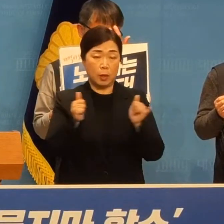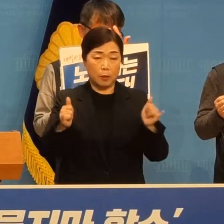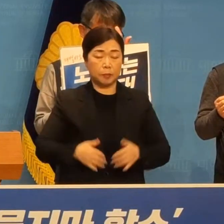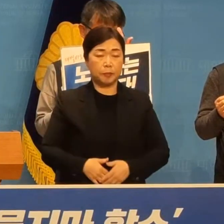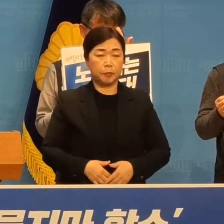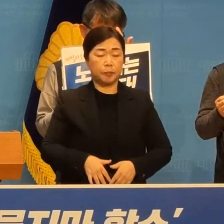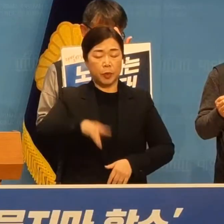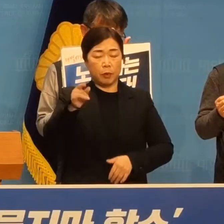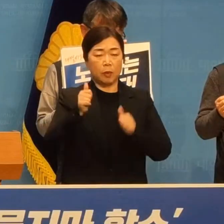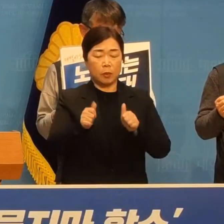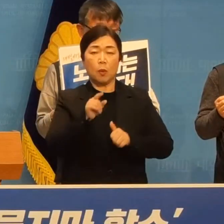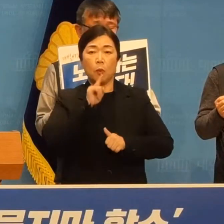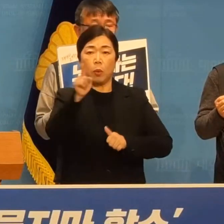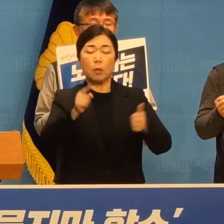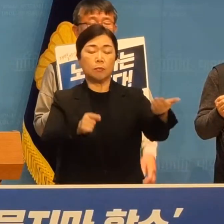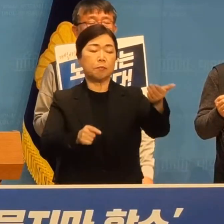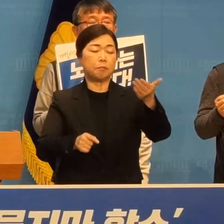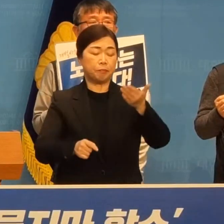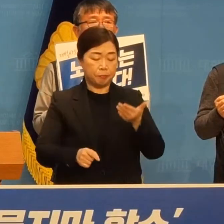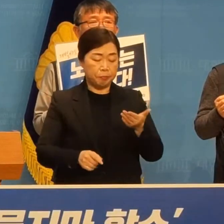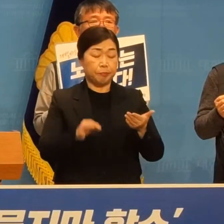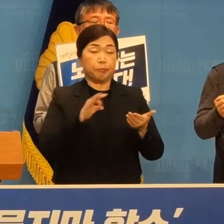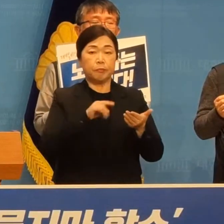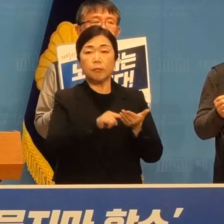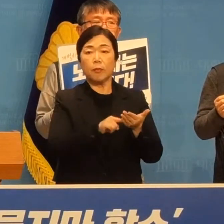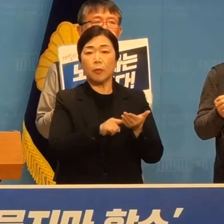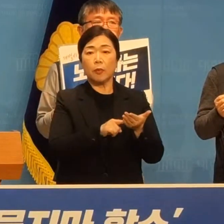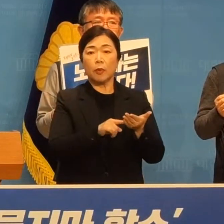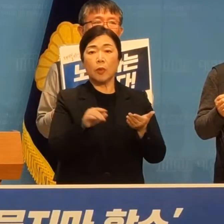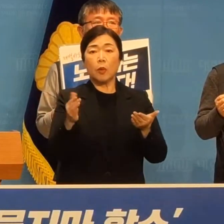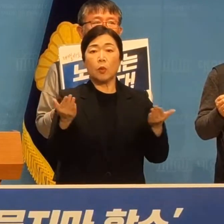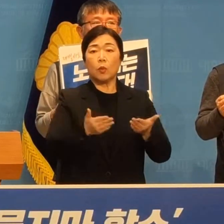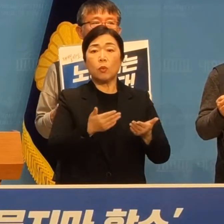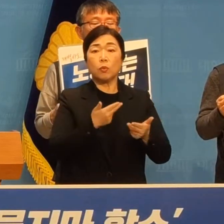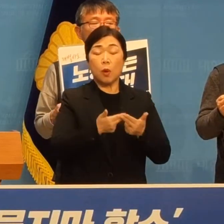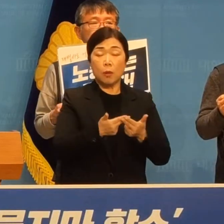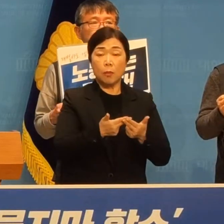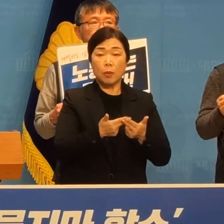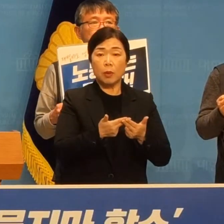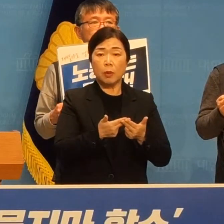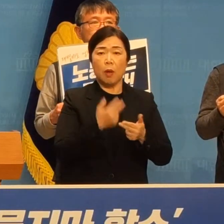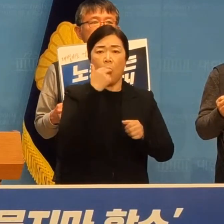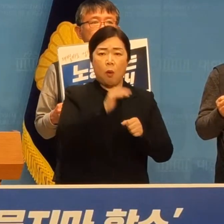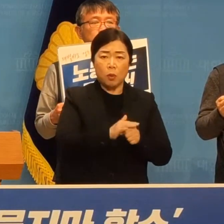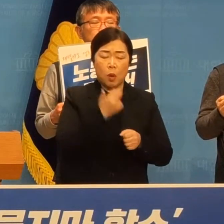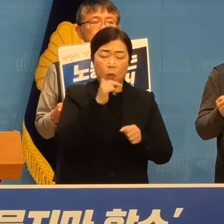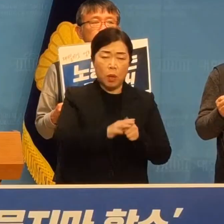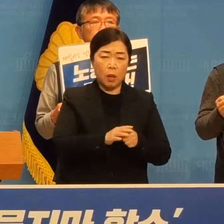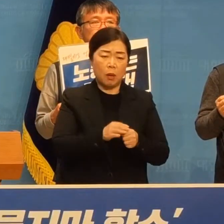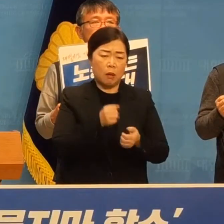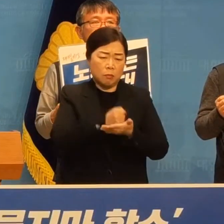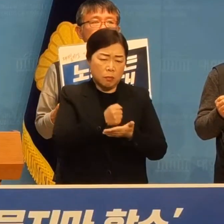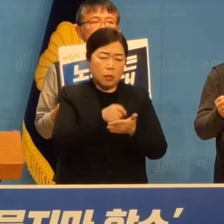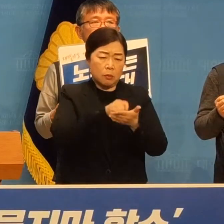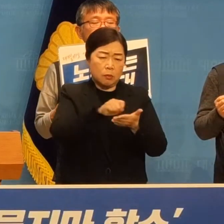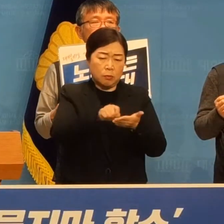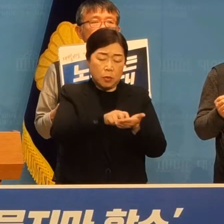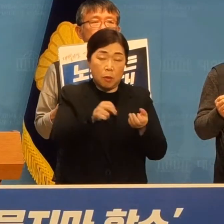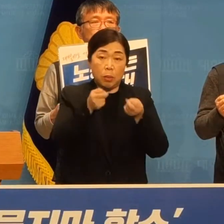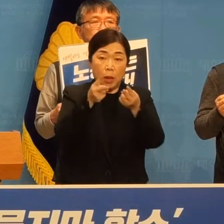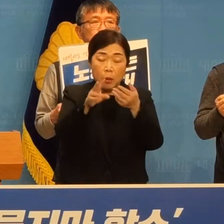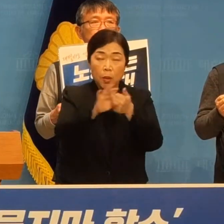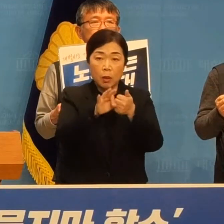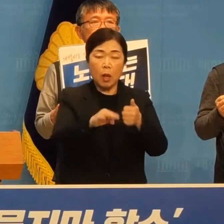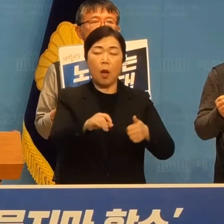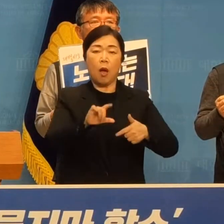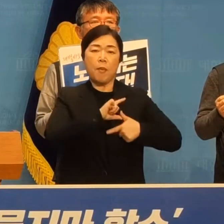수밖에 없었습니다. 단지 노동조합이 억울함을 호소했다는 이유만으로도 이렇게 허위 명예훼손죄로 기소가 된다면 앞으로